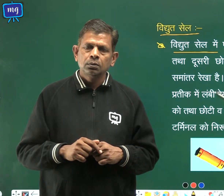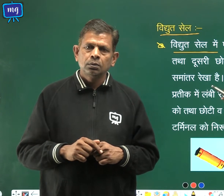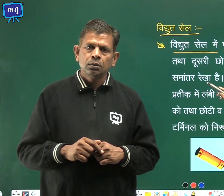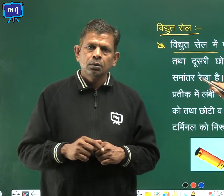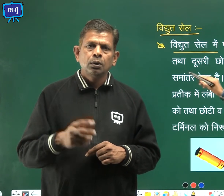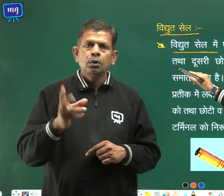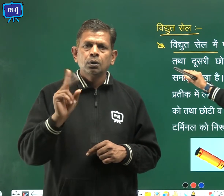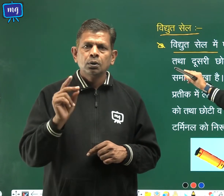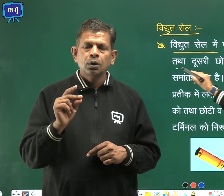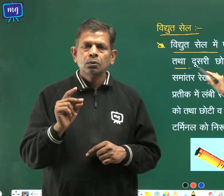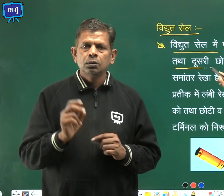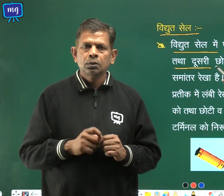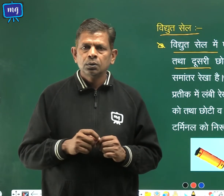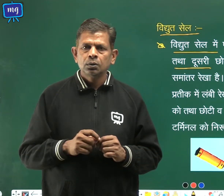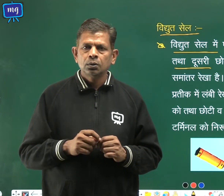तथा दूसरी